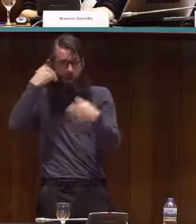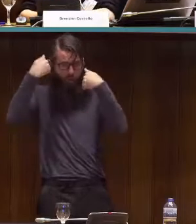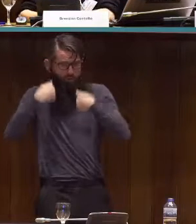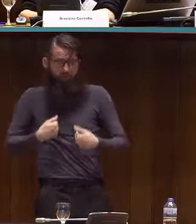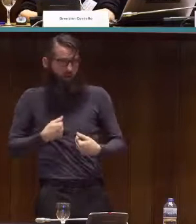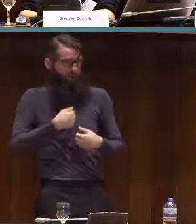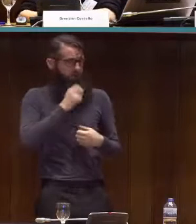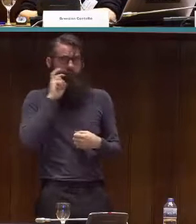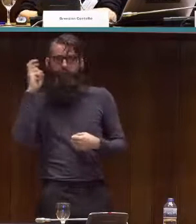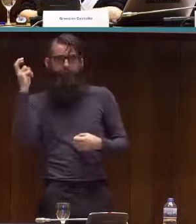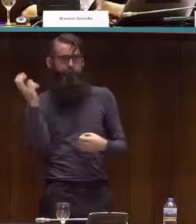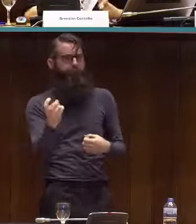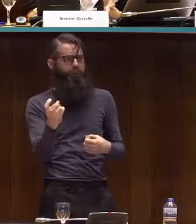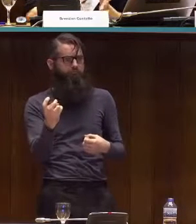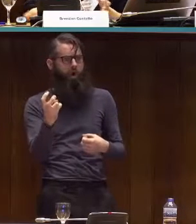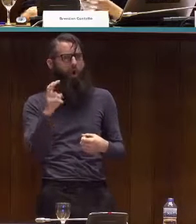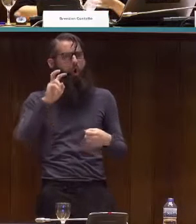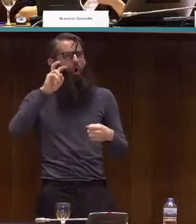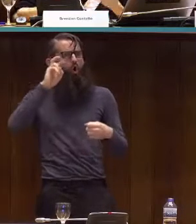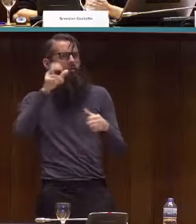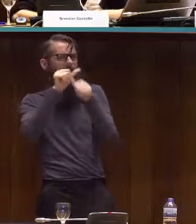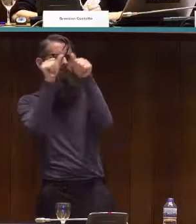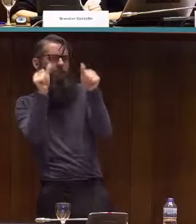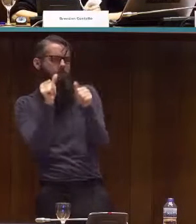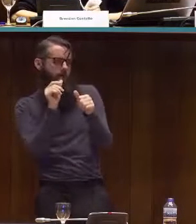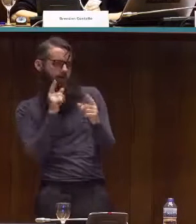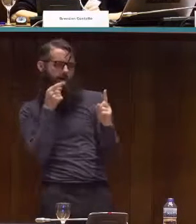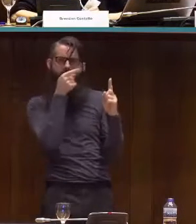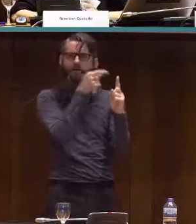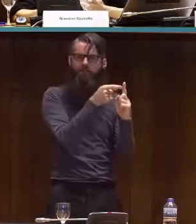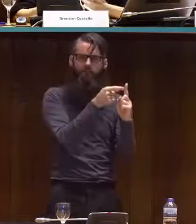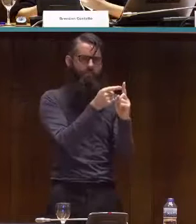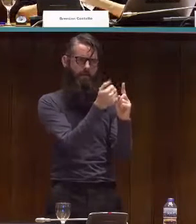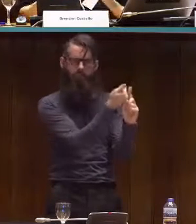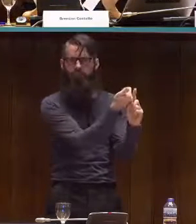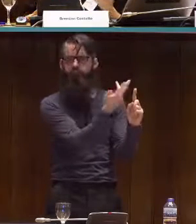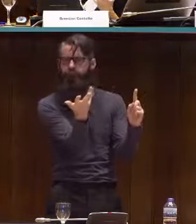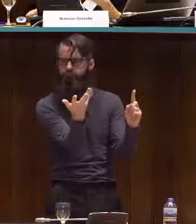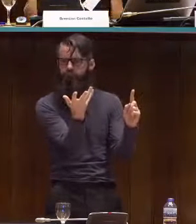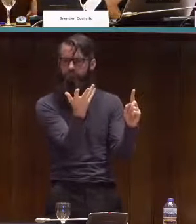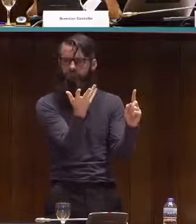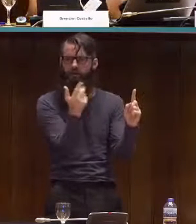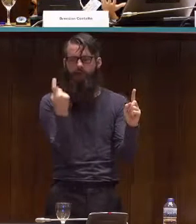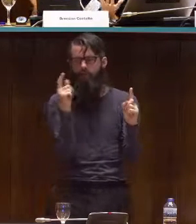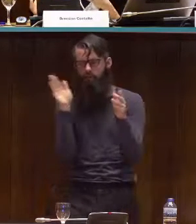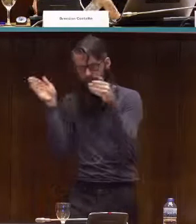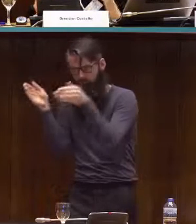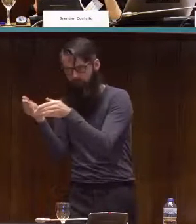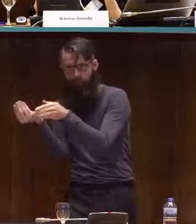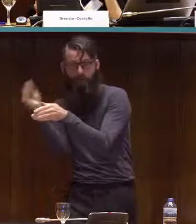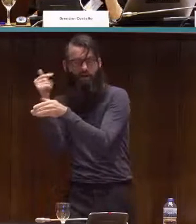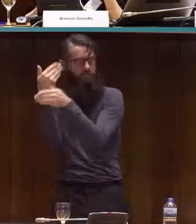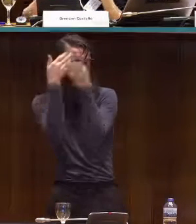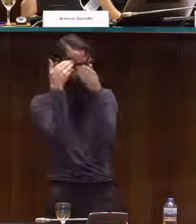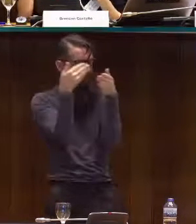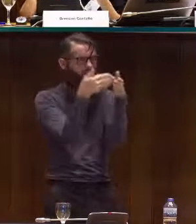objetos particulares. Y desde hace algunos años, ¿no?, nos hemos empezado a interesar por cómo esta referencia impersonal, ¿no?,